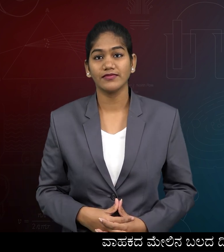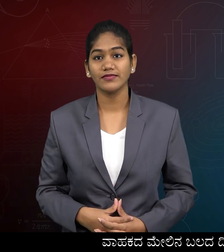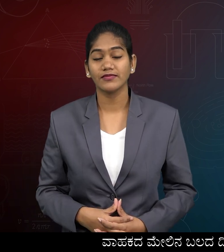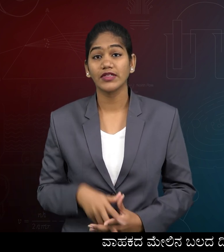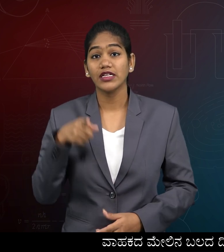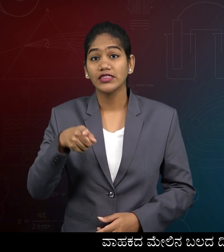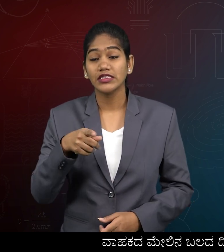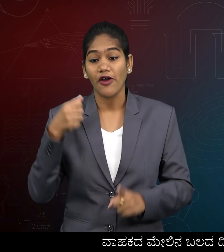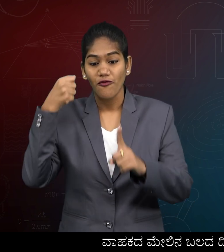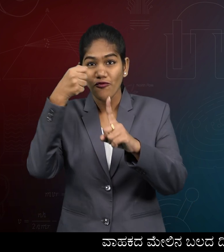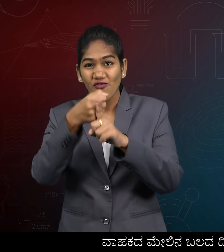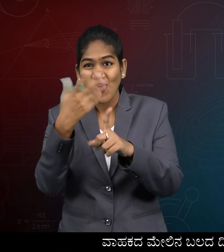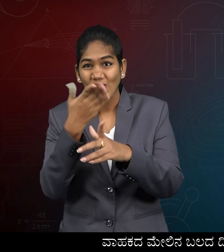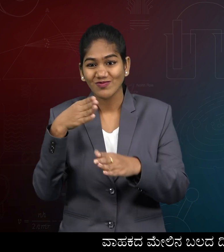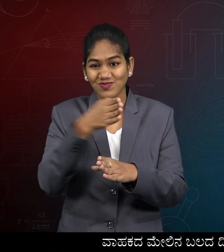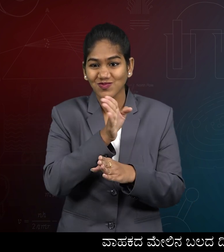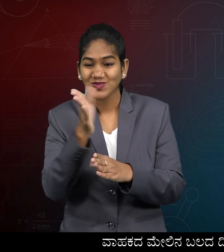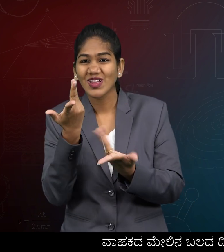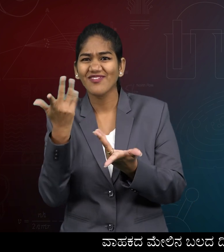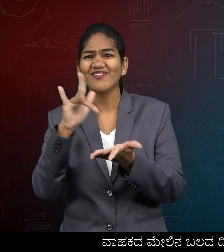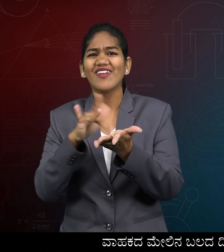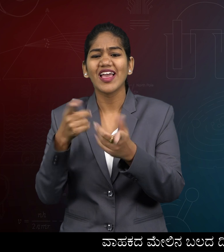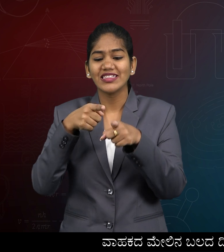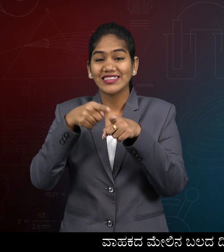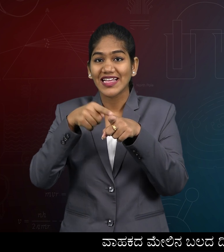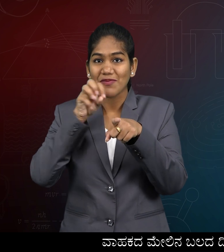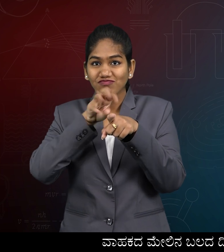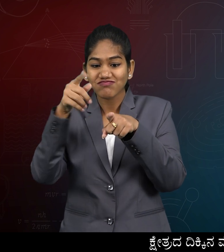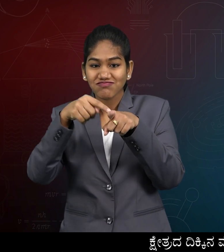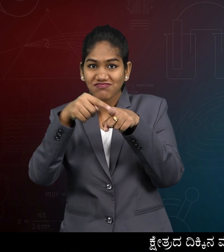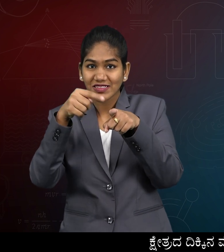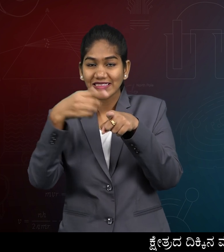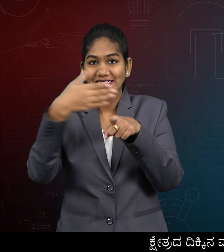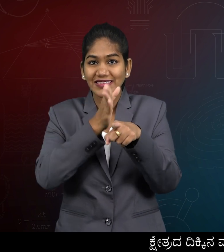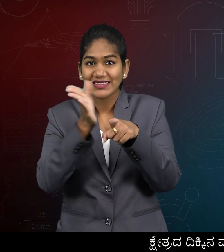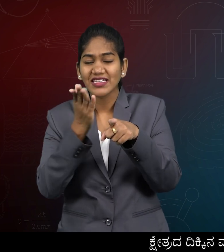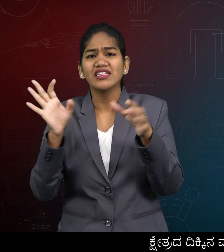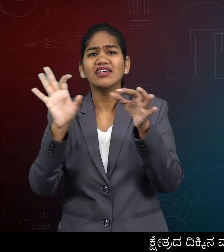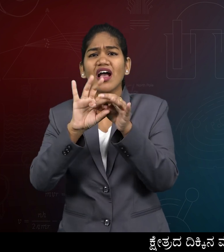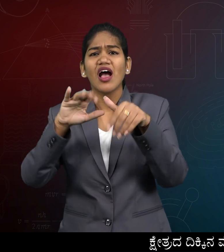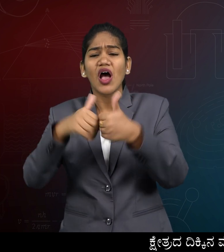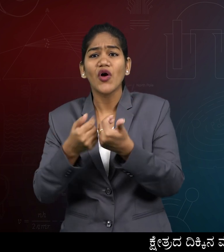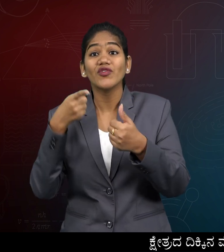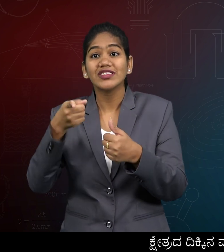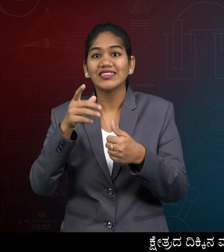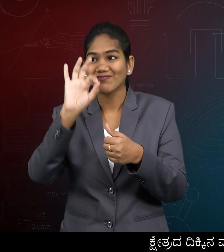ವಾಹಕದ ಮೇಲಿನ ಬಲದ ದಿಕ್ಕು ಪ್ರಸ್ತುತ ದಿಕ್ಕು ಮತ್ತು ಕಾಂತೀಯ ಕ್ಷೇತ್ರದ ದಿಕ್ಕಿನ ಮೇಲೆ ಅವಲಂಬಿತವಾಗಿರುತ್ತದೆ.